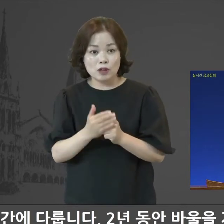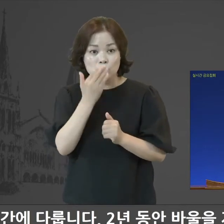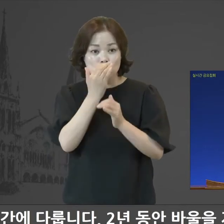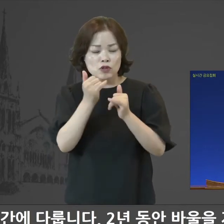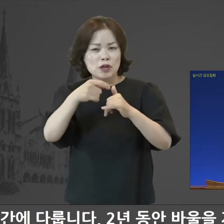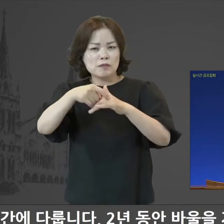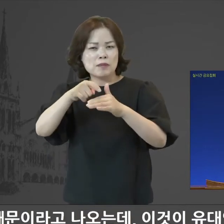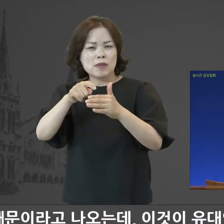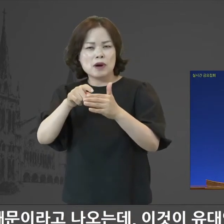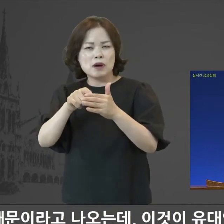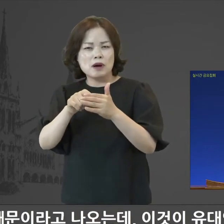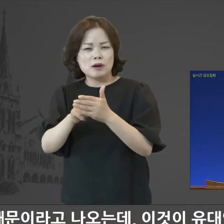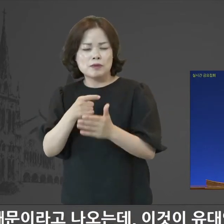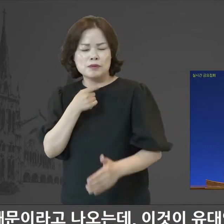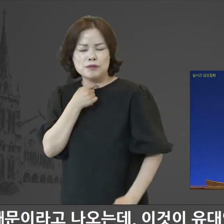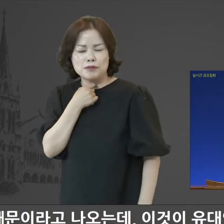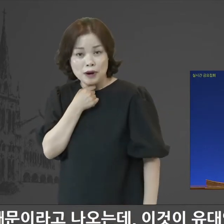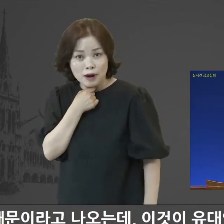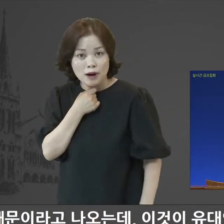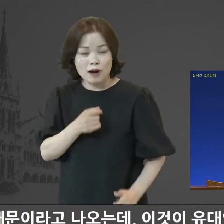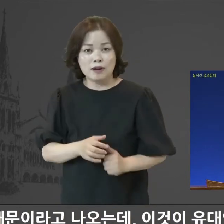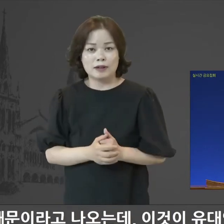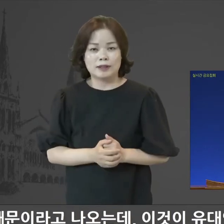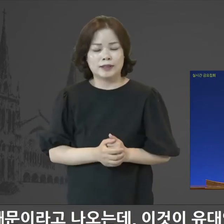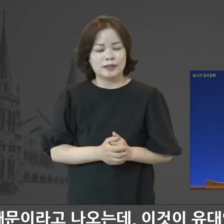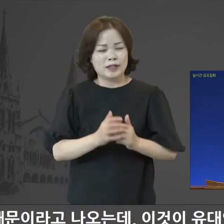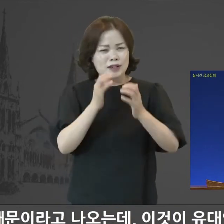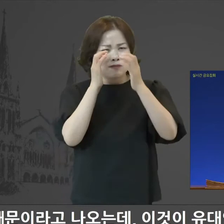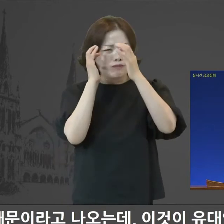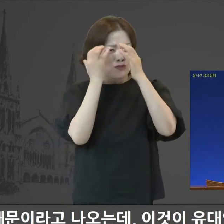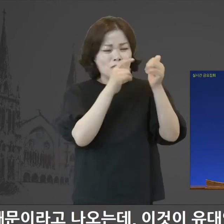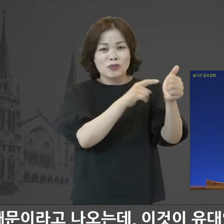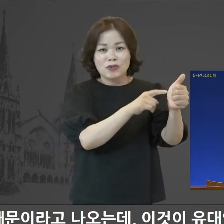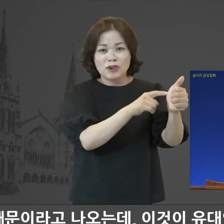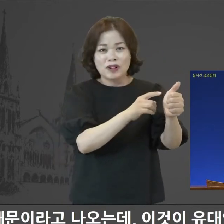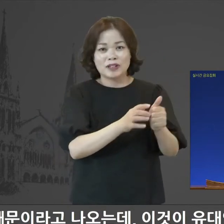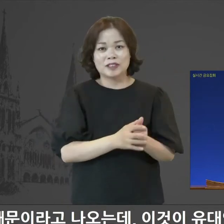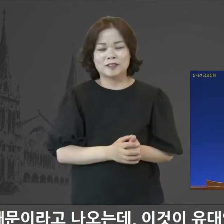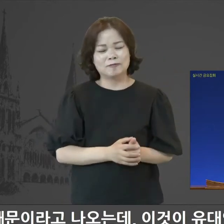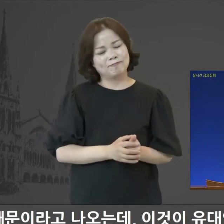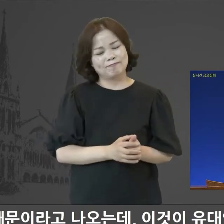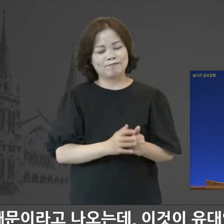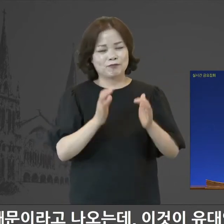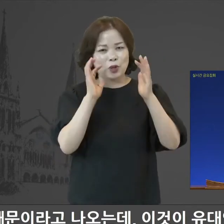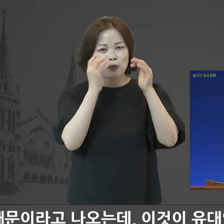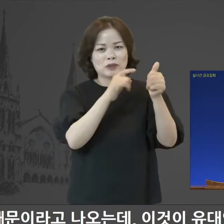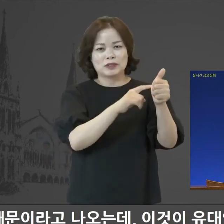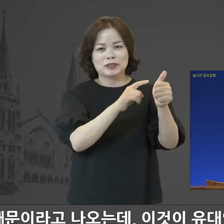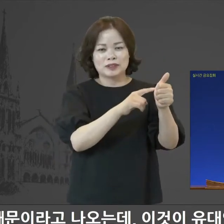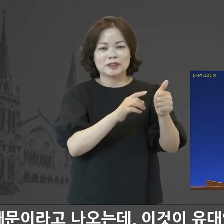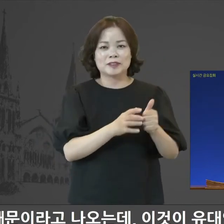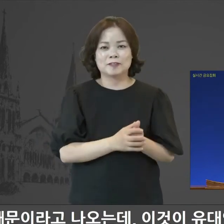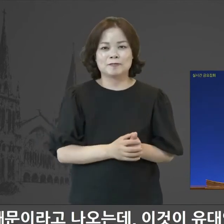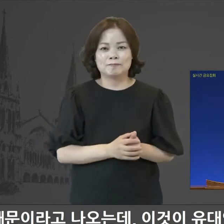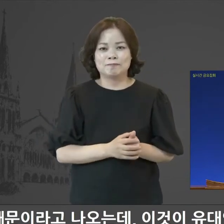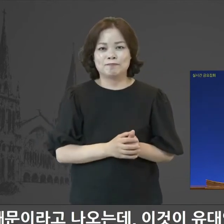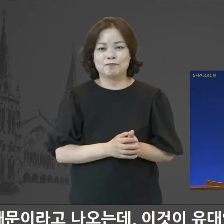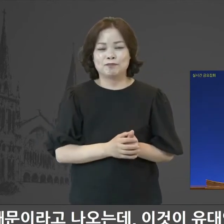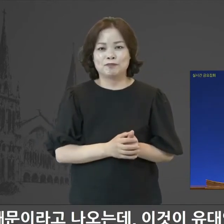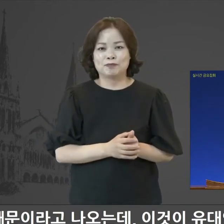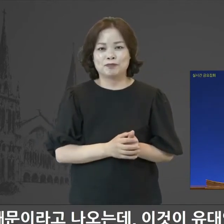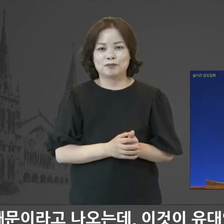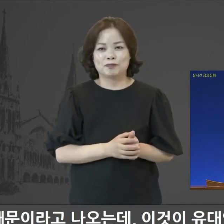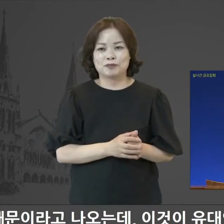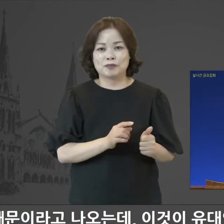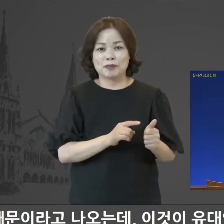유대인의 마음까지도 살려고, 참 복잡한 사람이에요. 복잡한 사람입니다. 이게 이제